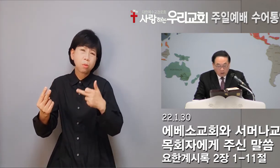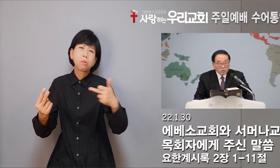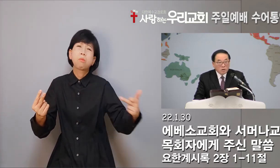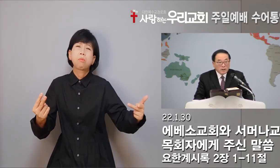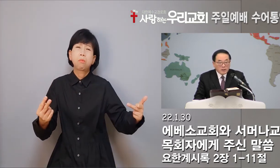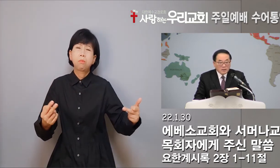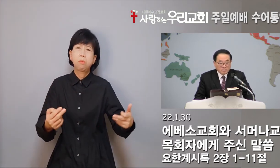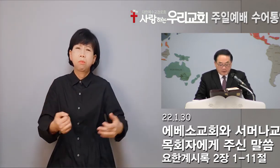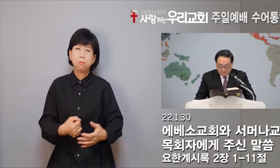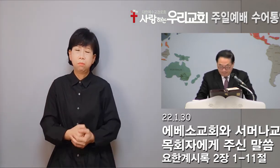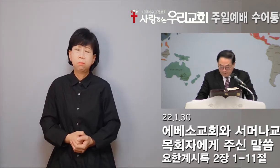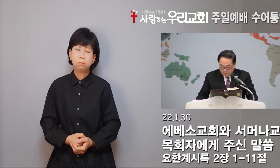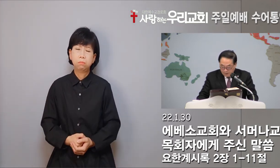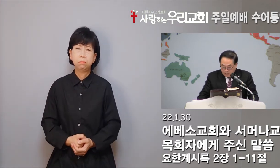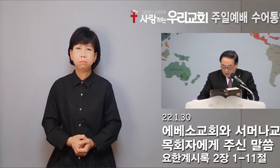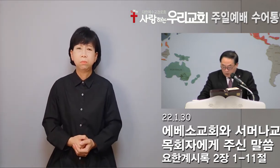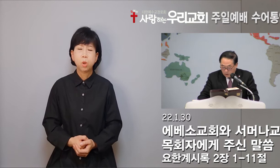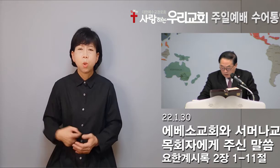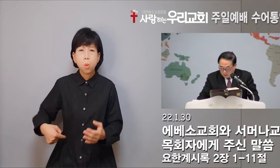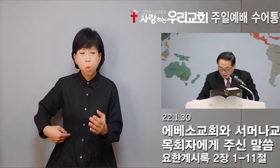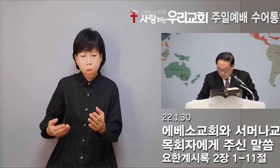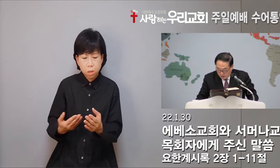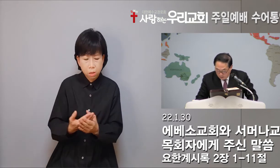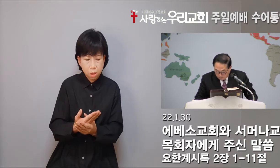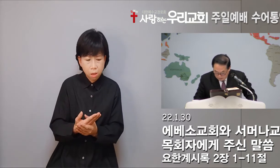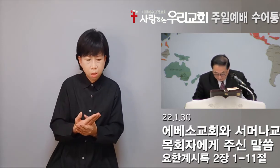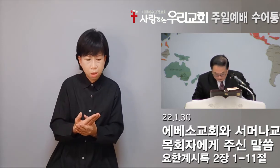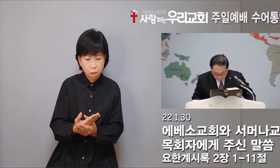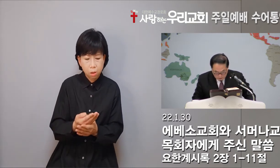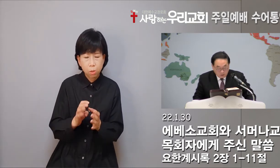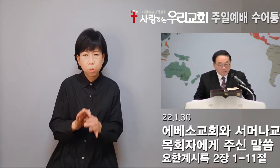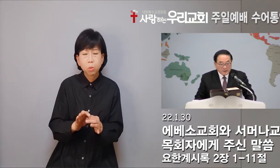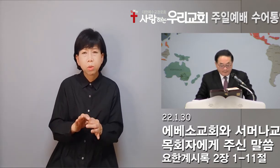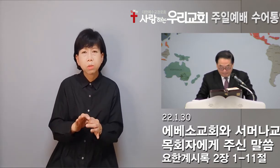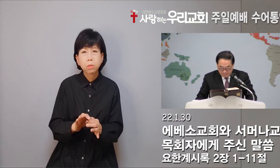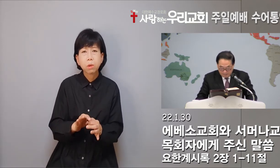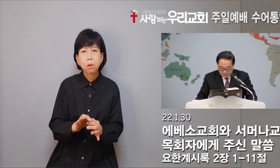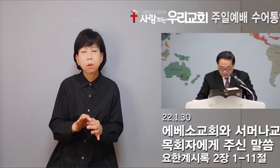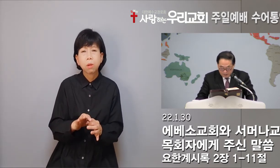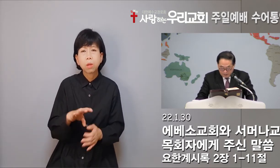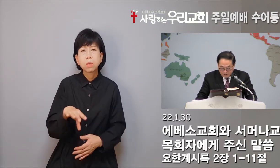이유가 바로 여기가 있습니다. 회개는 처음 행위를 가질 수 있습니다.